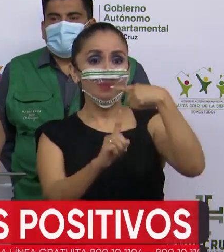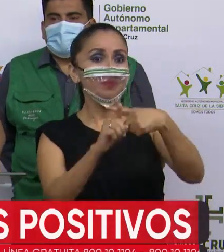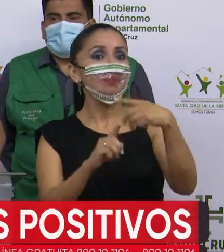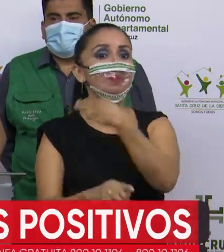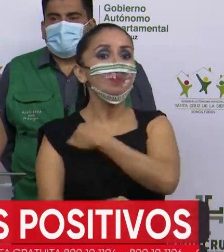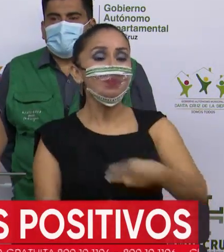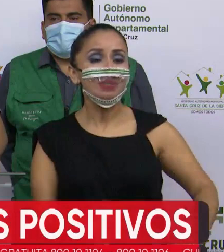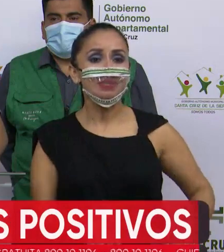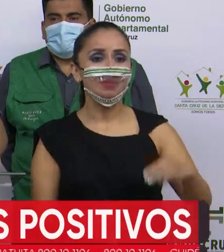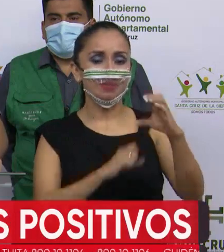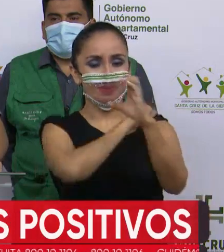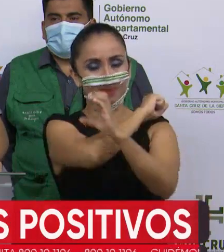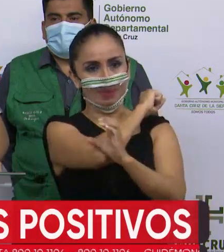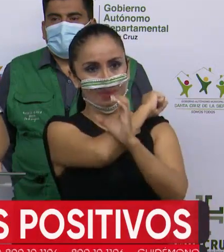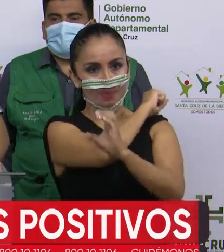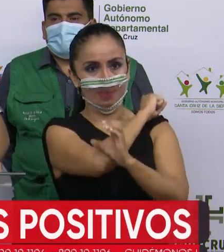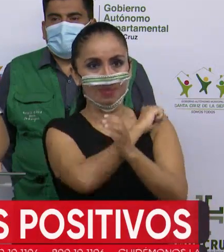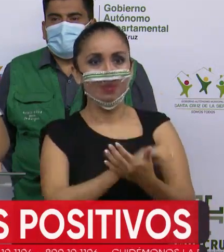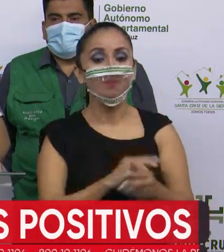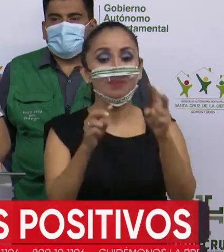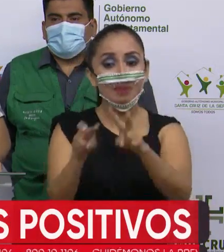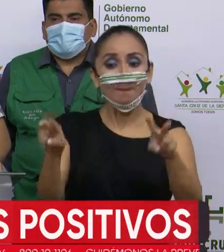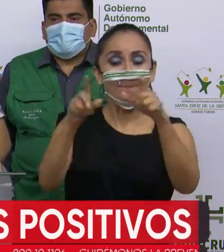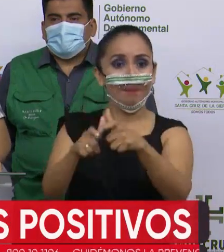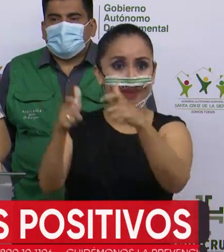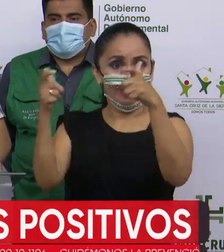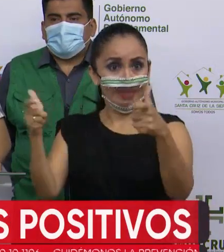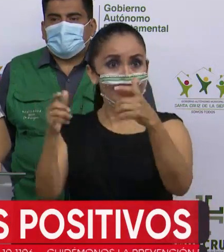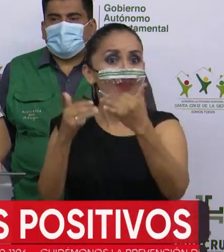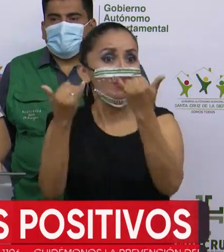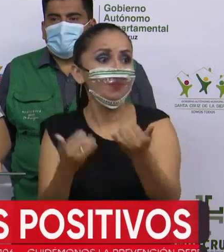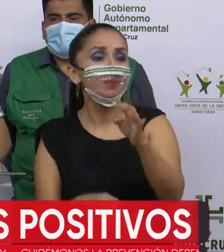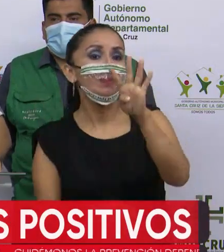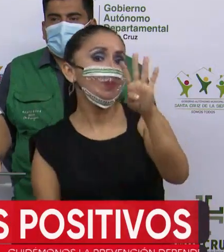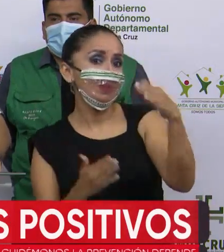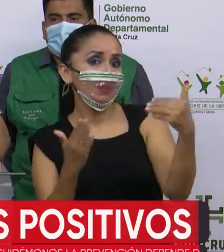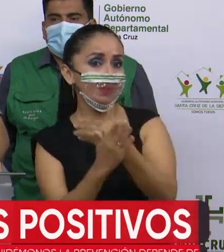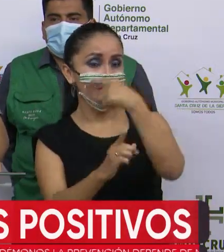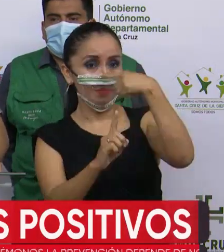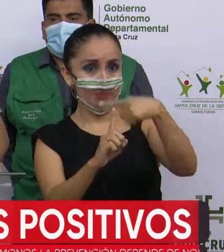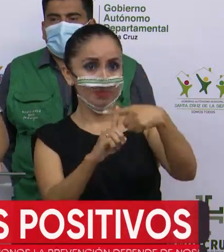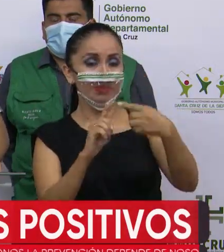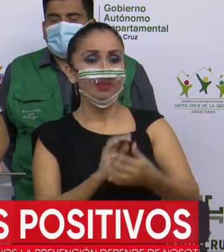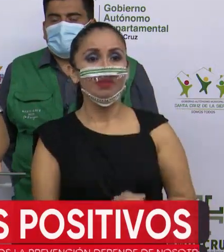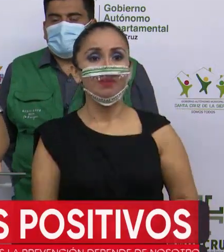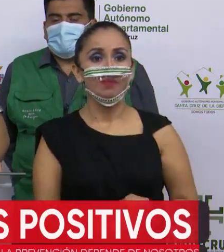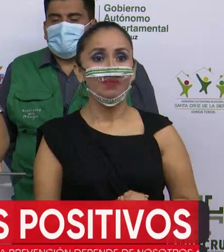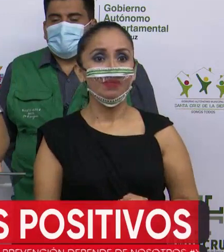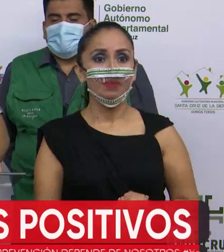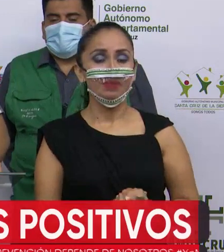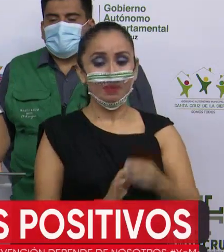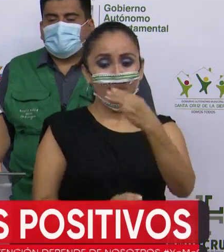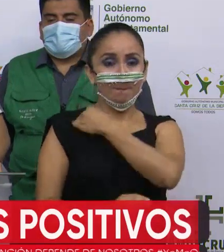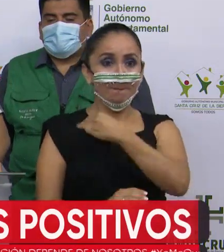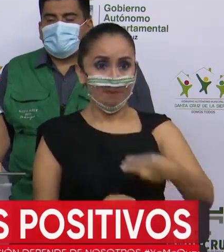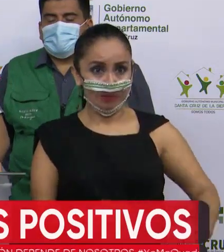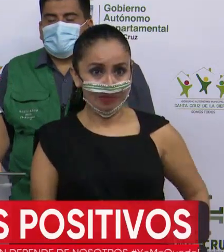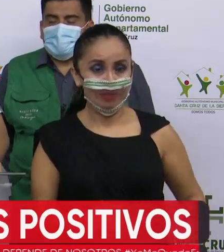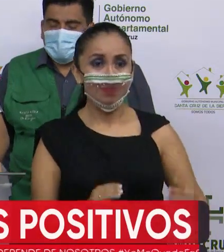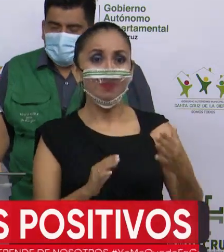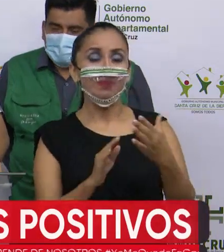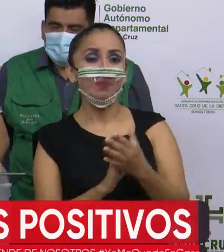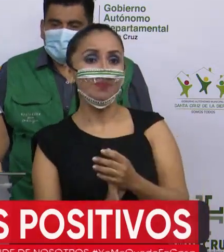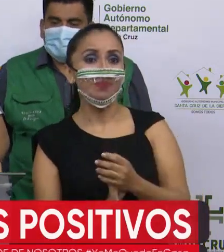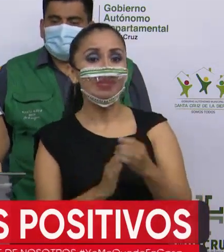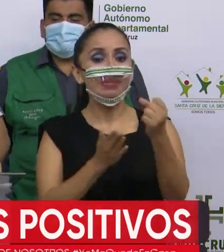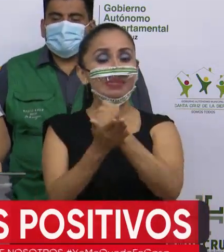el municipio de Camiri. Valle Grande reporta por hoy día 4 nuevos casos, el municipio de Valle Grande. El